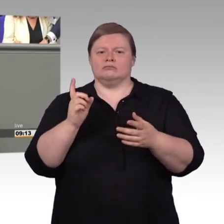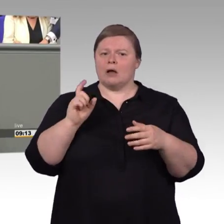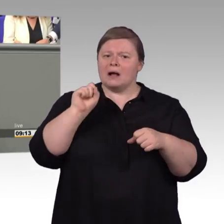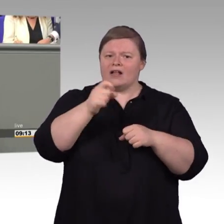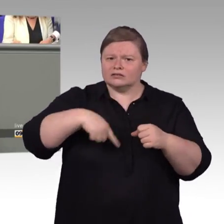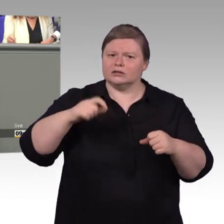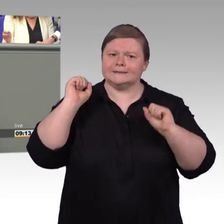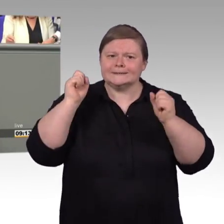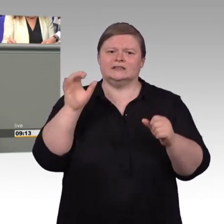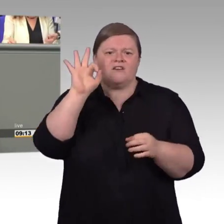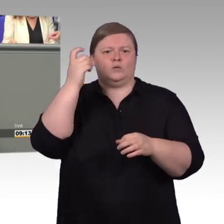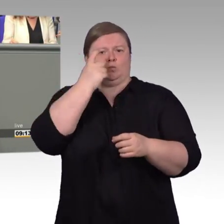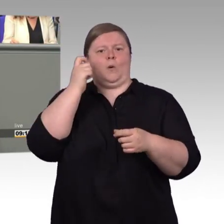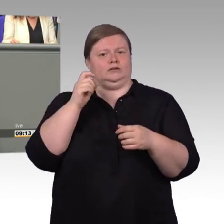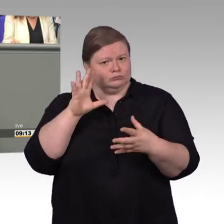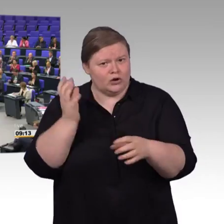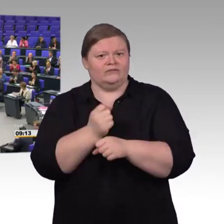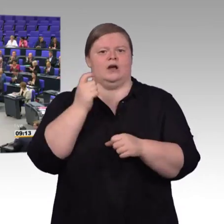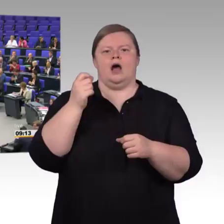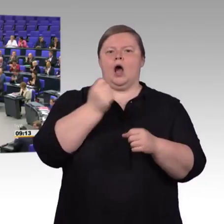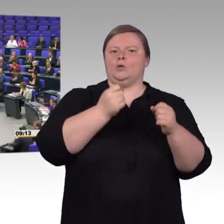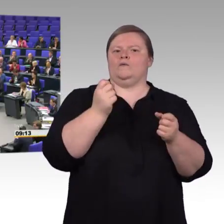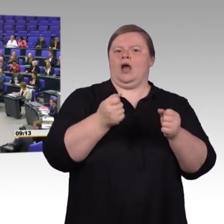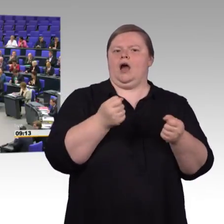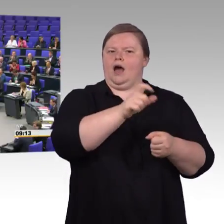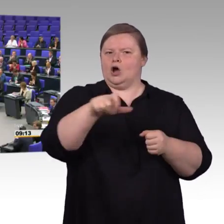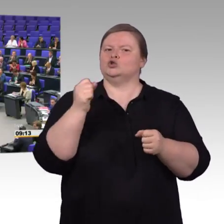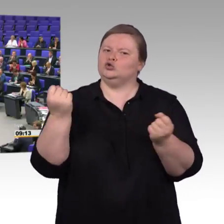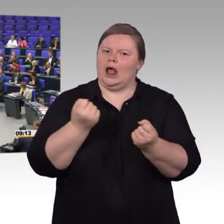liebe Kolleginnen und Kollegen. Und